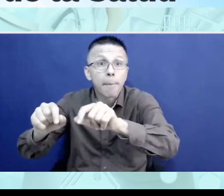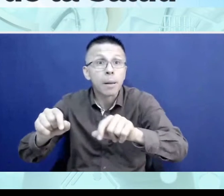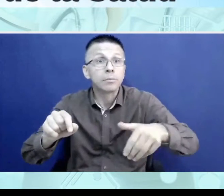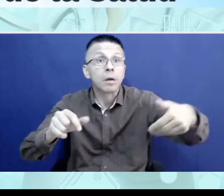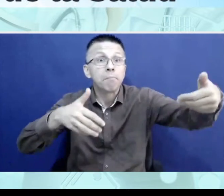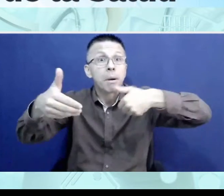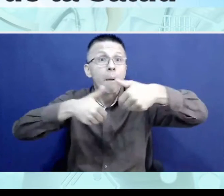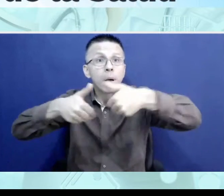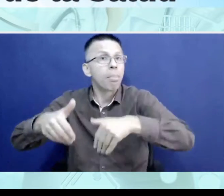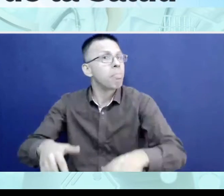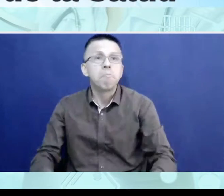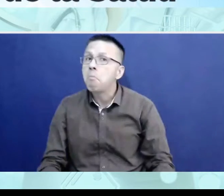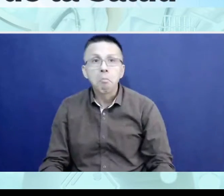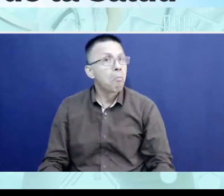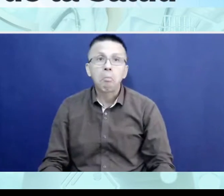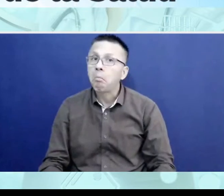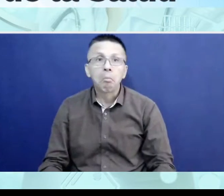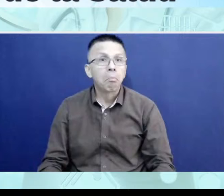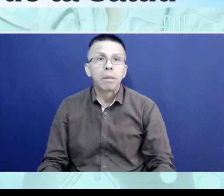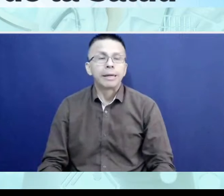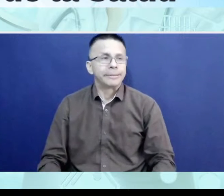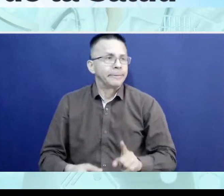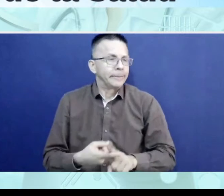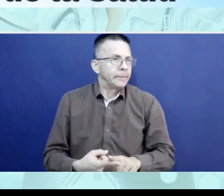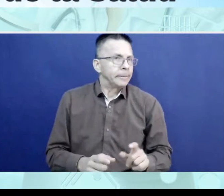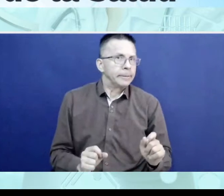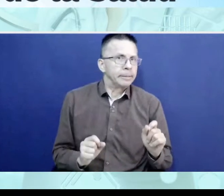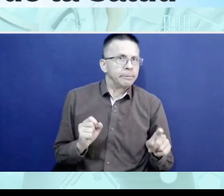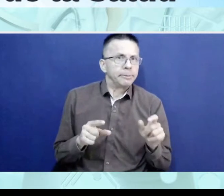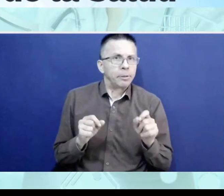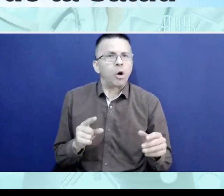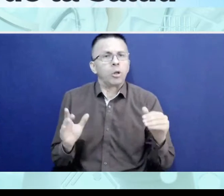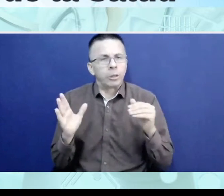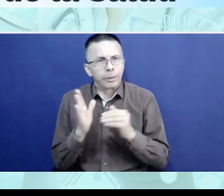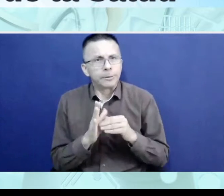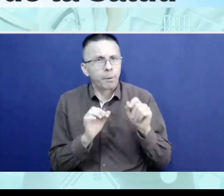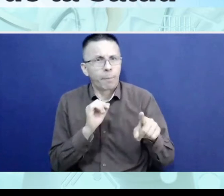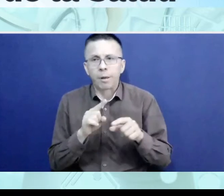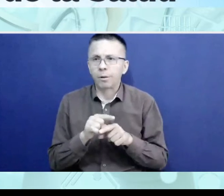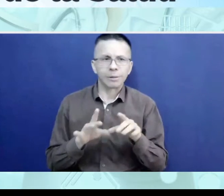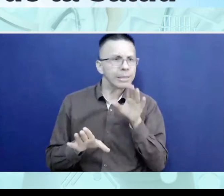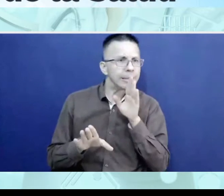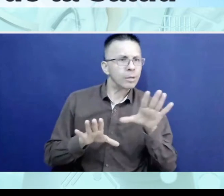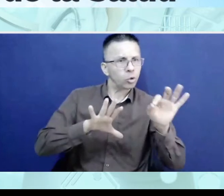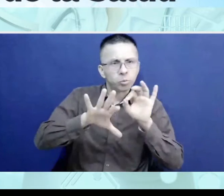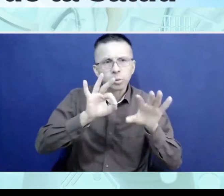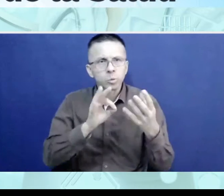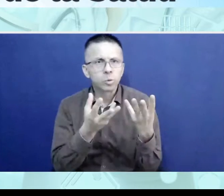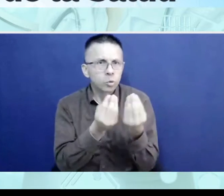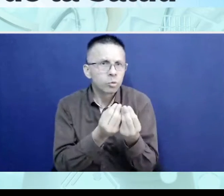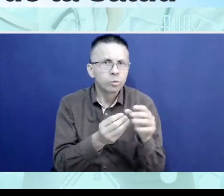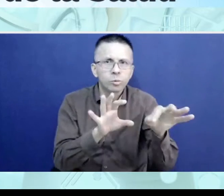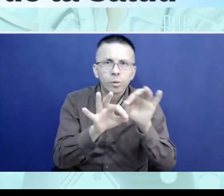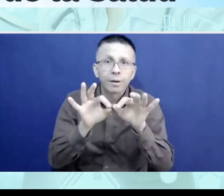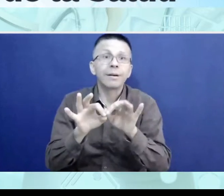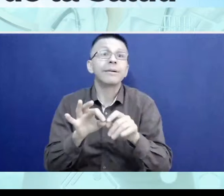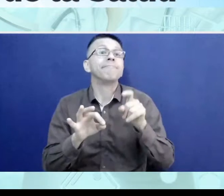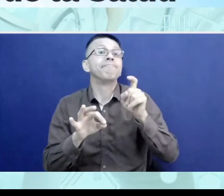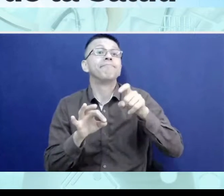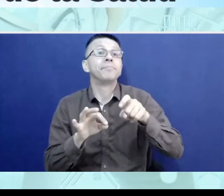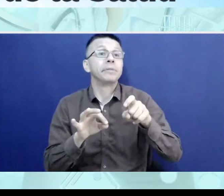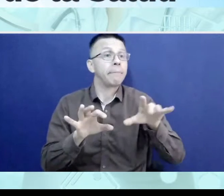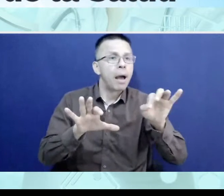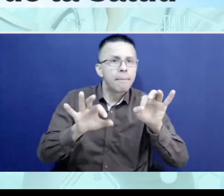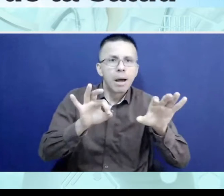empezamos a organizarlas, a buscarlas, a tratar de conformar todo ese equipo multidisciplinario porque implica el manejo integral